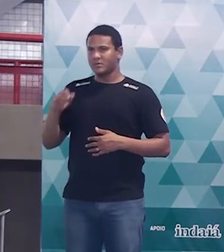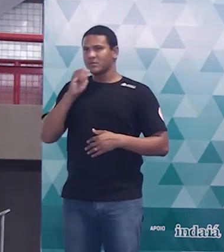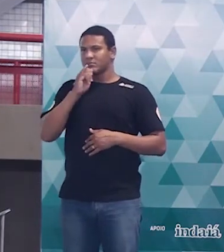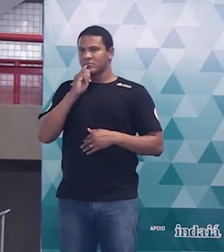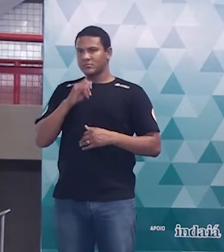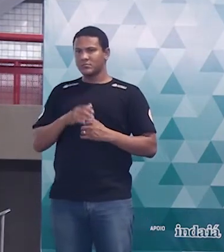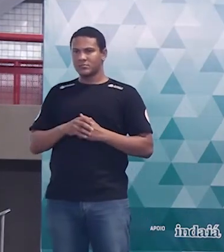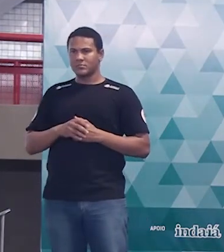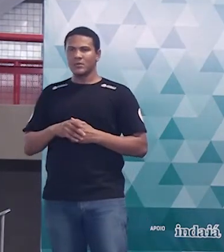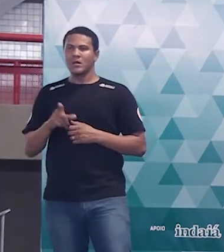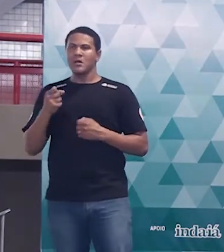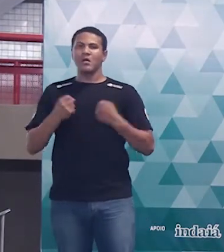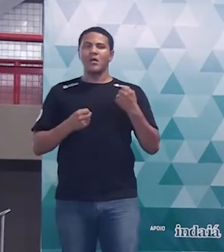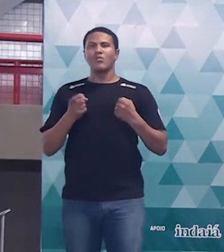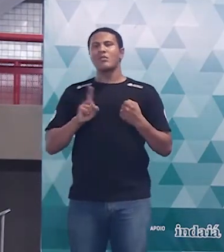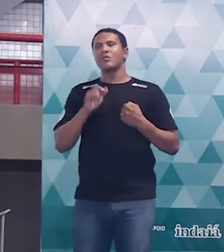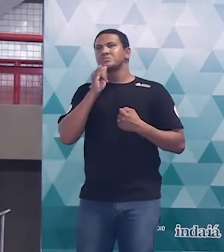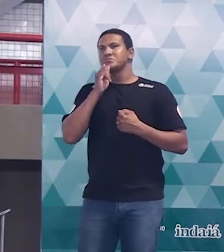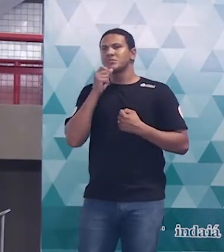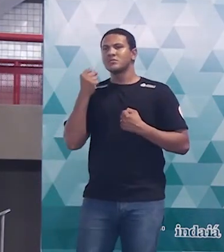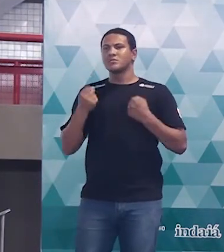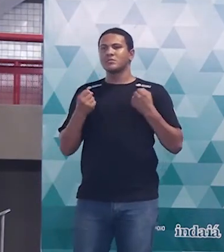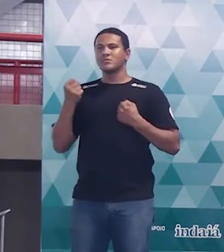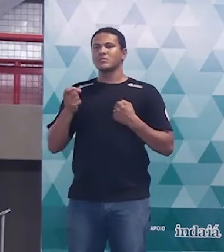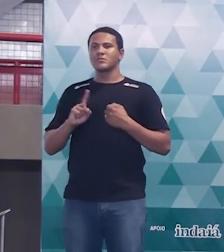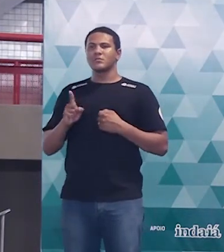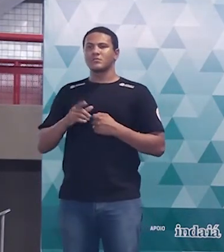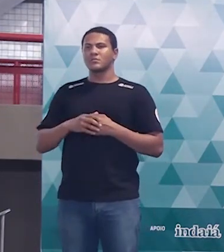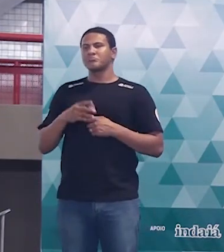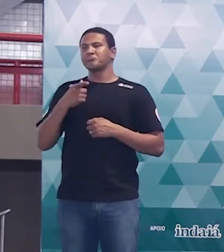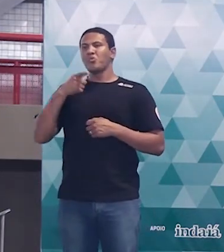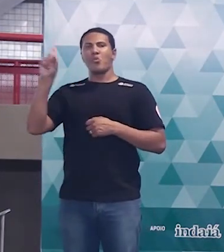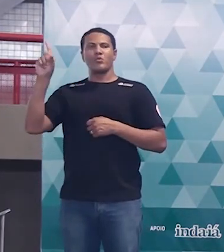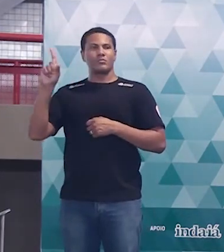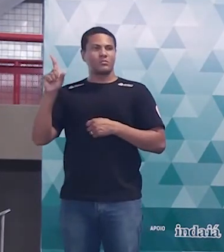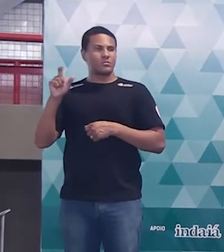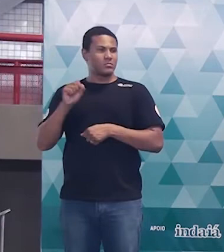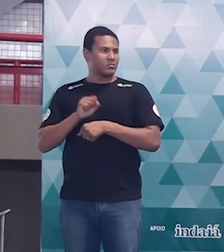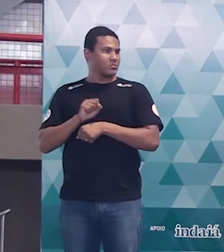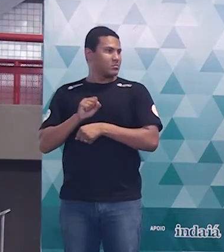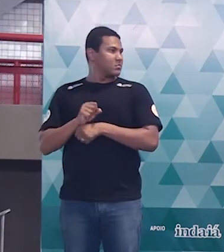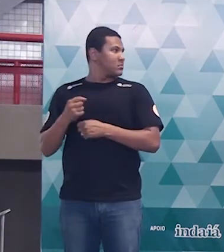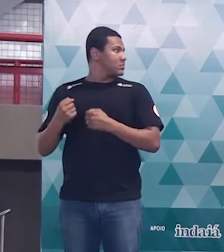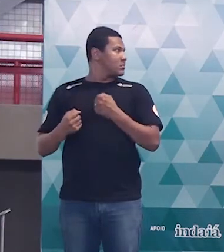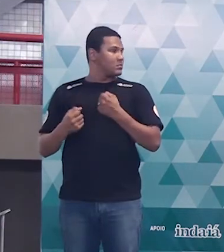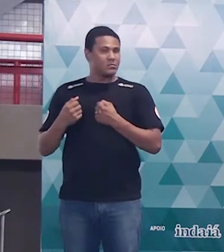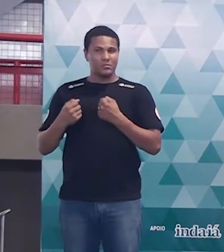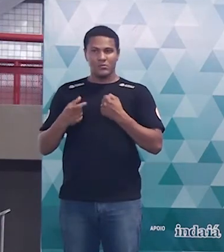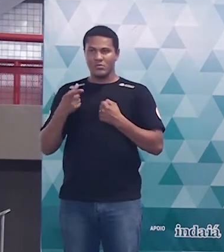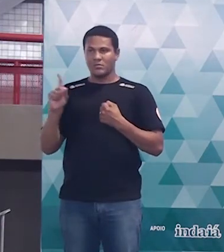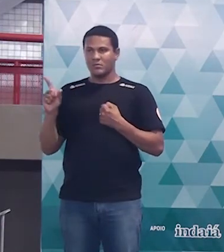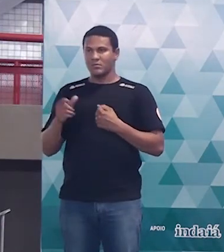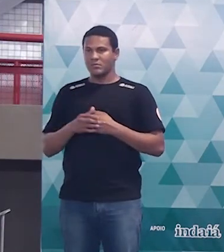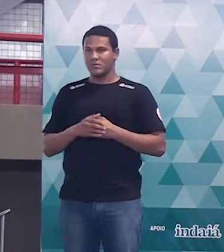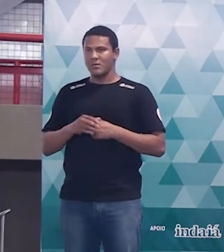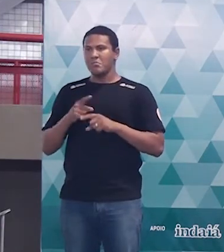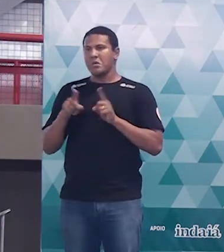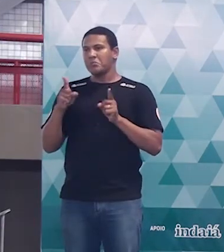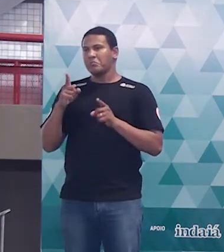vindo de carro hoje, vim de Cancarona, é só um exemplo. Mas vou voltar para a casa de